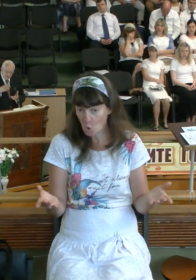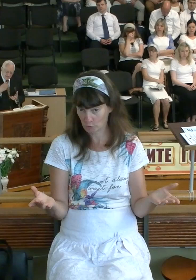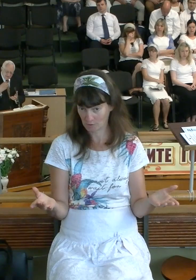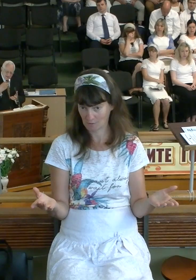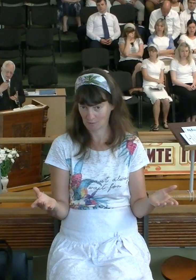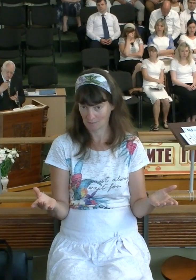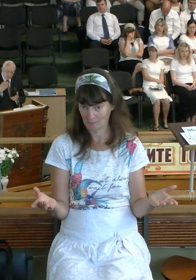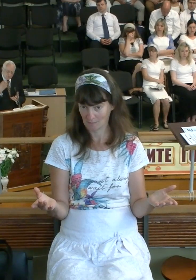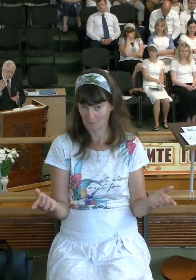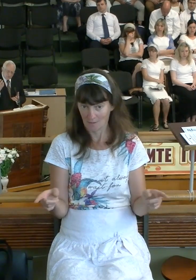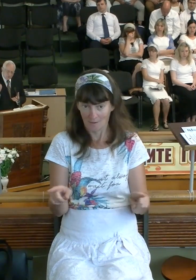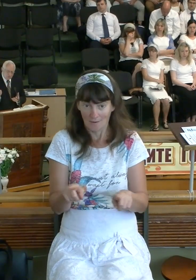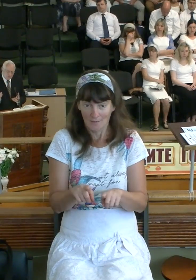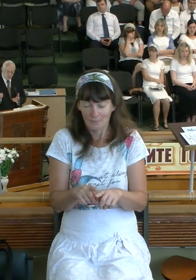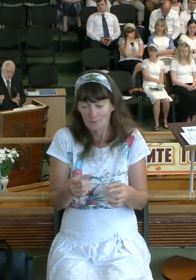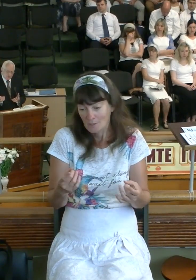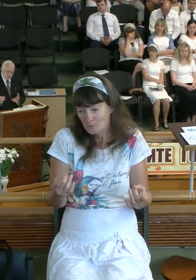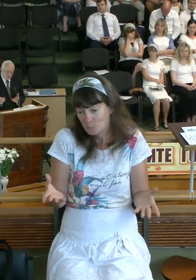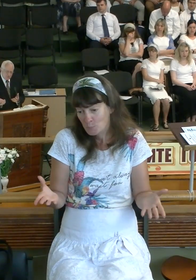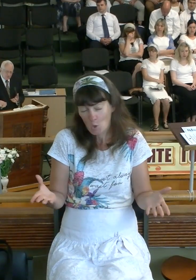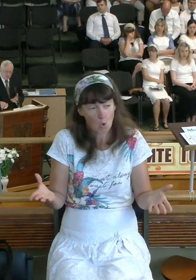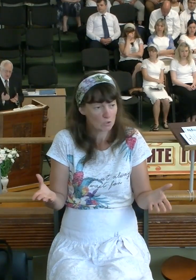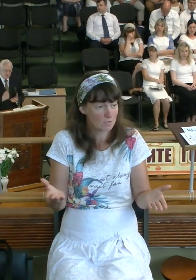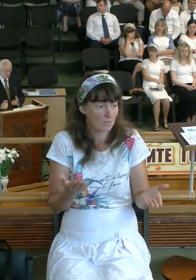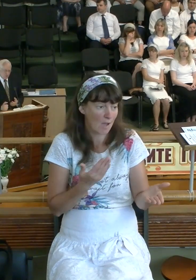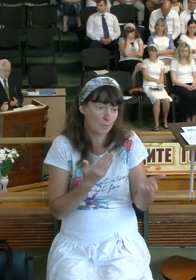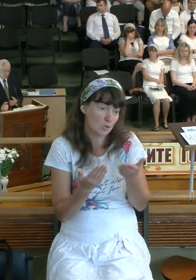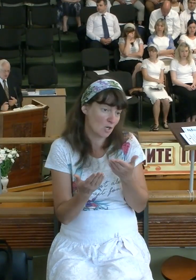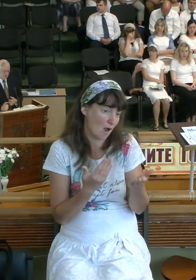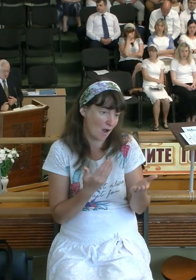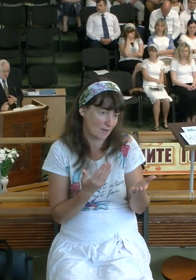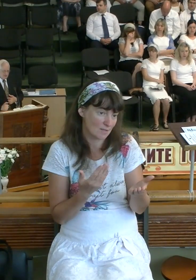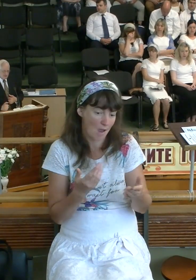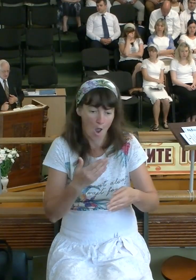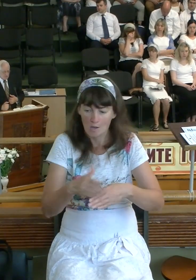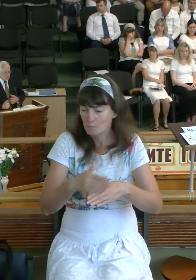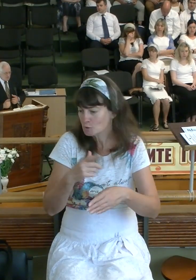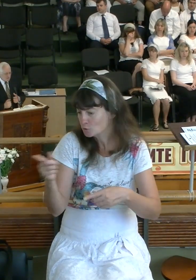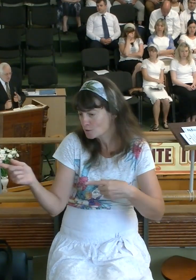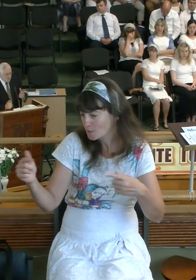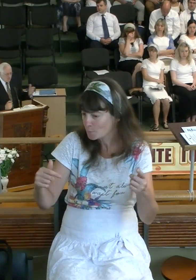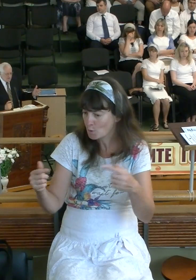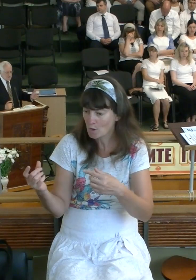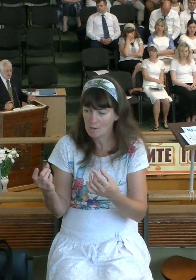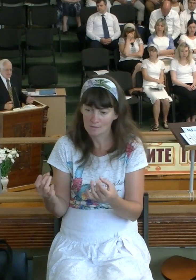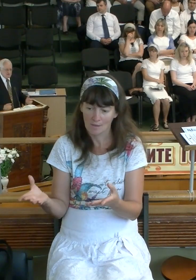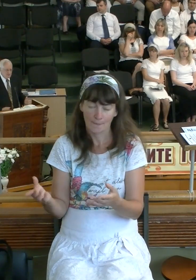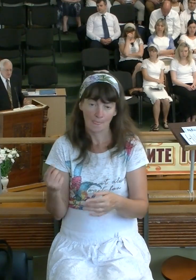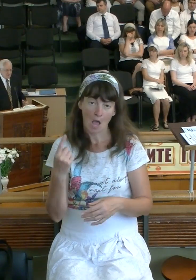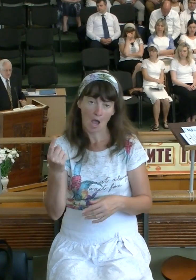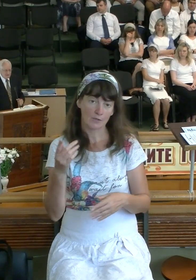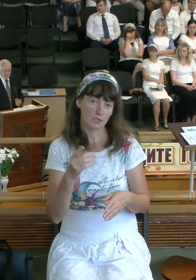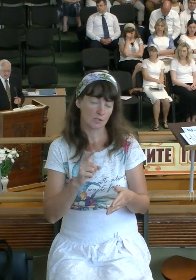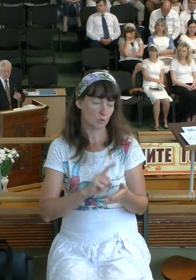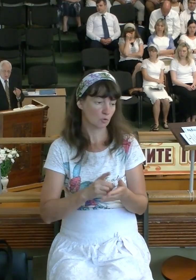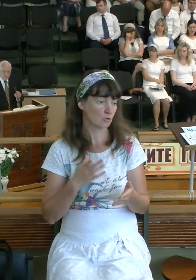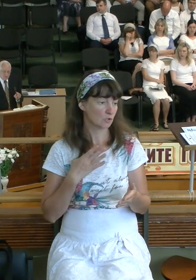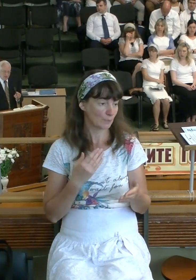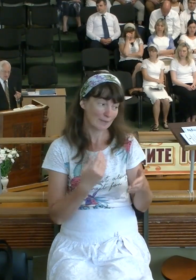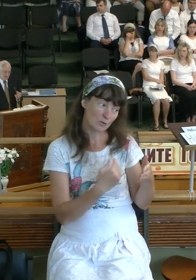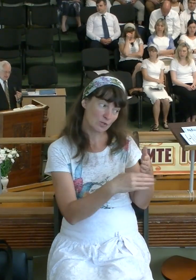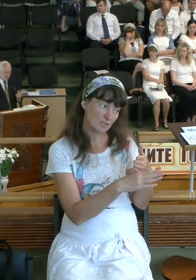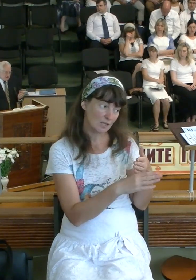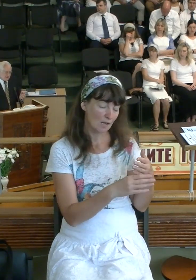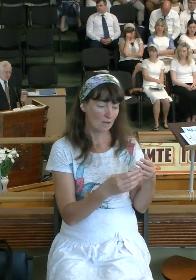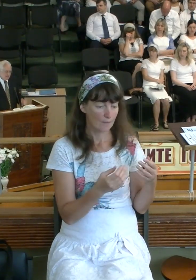Они так кротко по отношению к другу. Одному надо было уходить раньше, он говорит: так